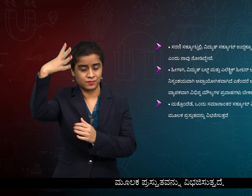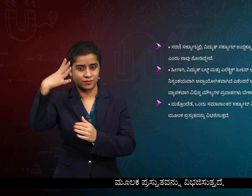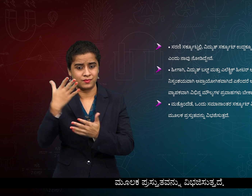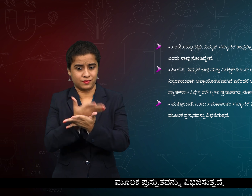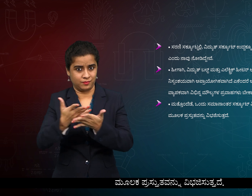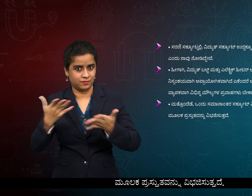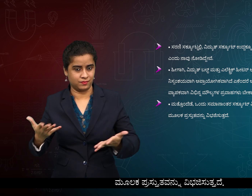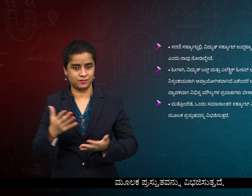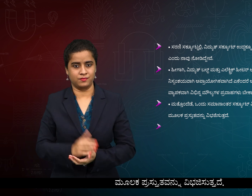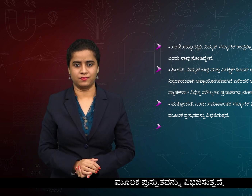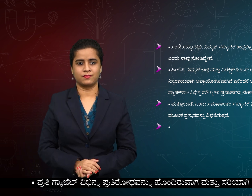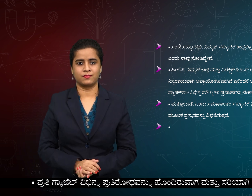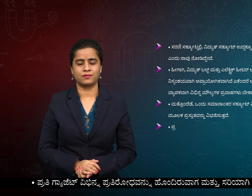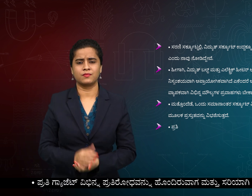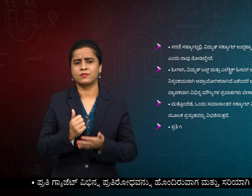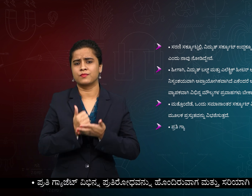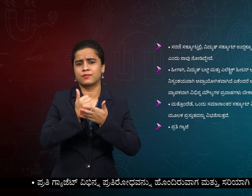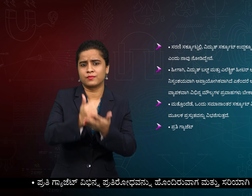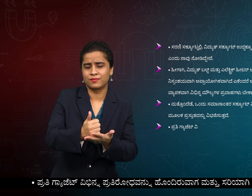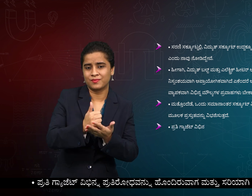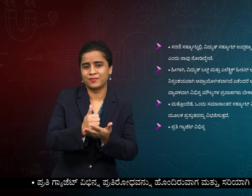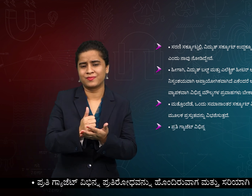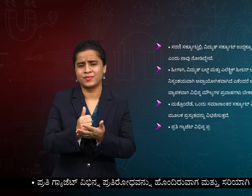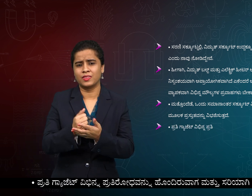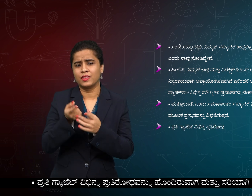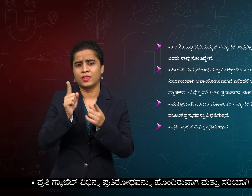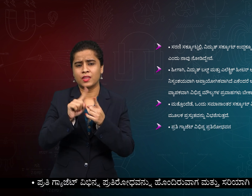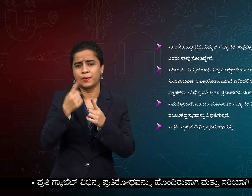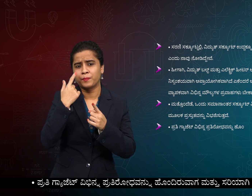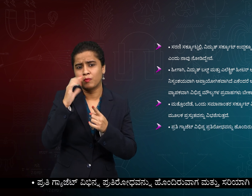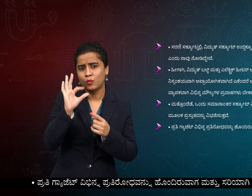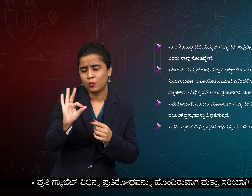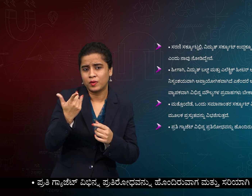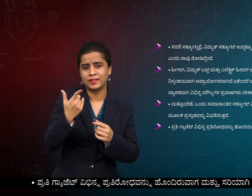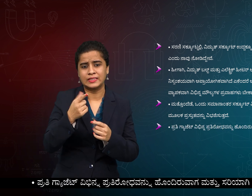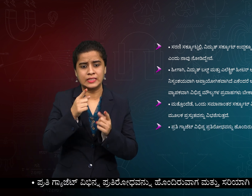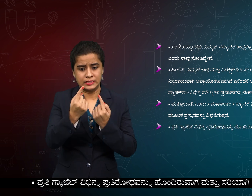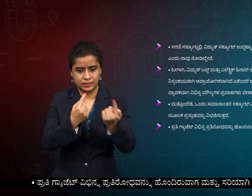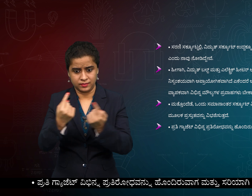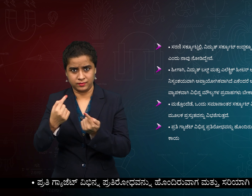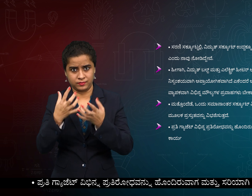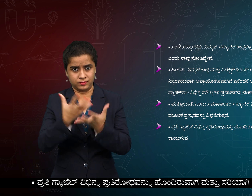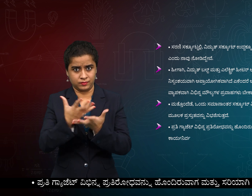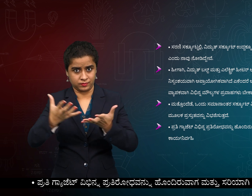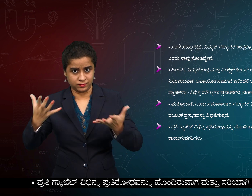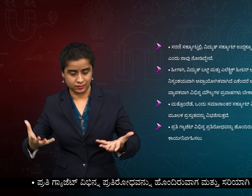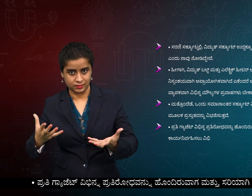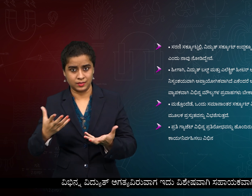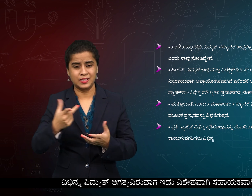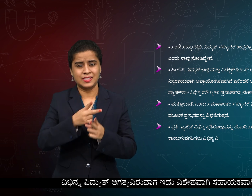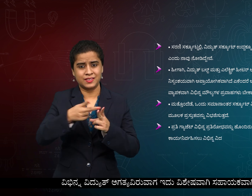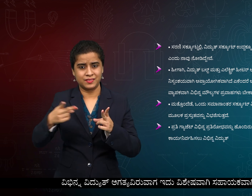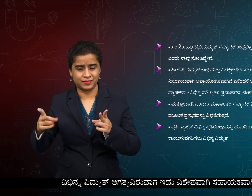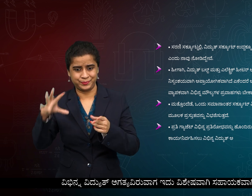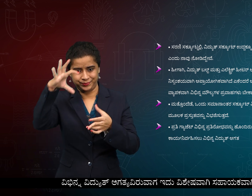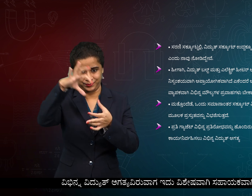ಪ್ರಸ್ತುತವನ್ನು ವಿಭಜಿಸುತ್ತದೆ. ಪ್ರತಿ ಗ್ಯಾಜೆಟ್ ವಿಭಿನ್ನ ಪ್ರತಿರೋಧವನ್ನು ಹೊಂದಿರುವ ಮತ್ತು ಸರಿಯಾಗಿ ಕಾರ್ಯನಿರ್ವಹಿಸಲು